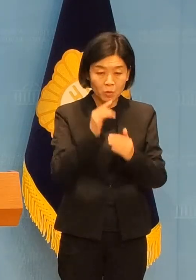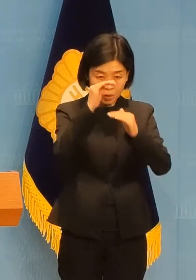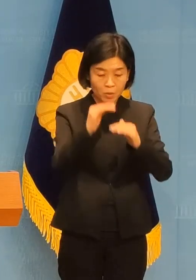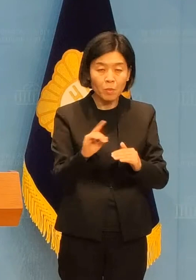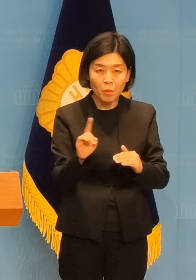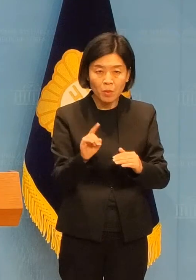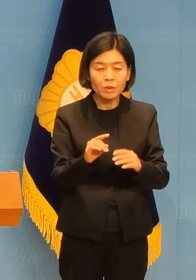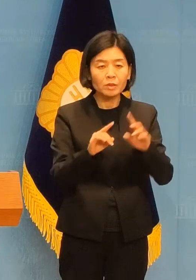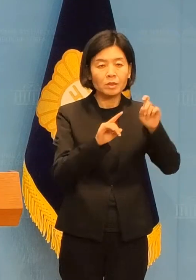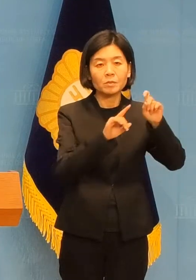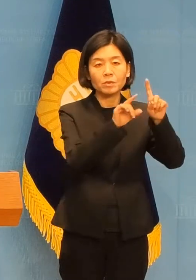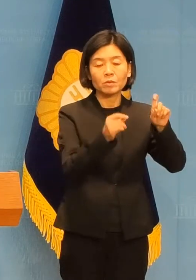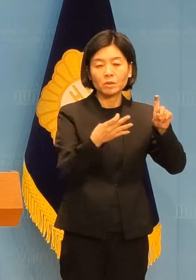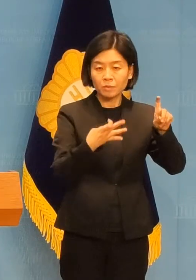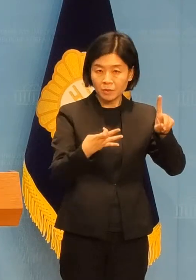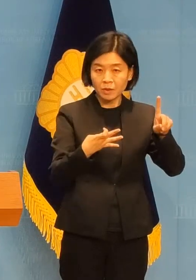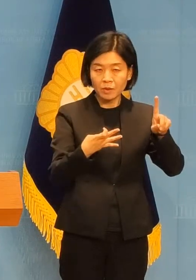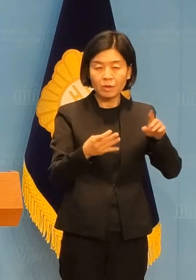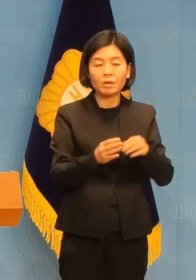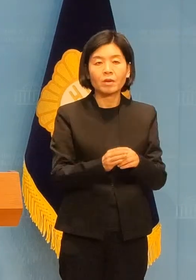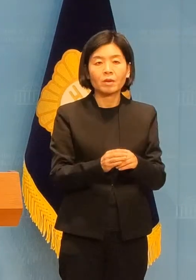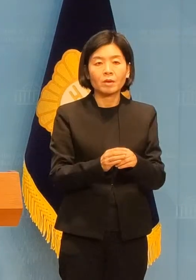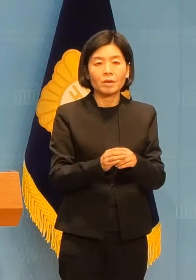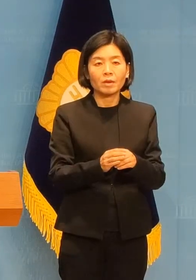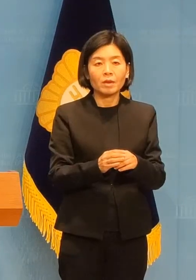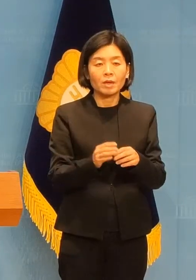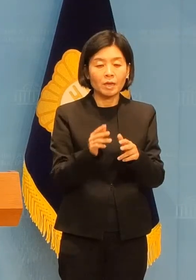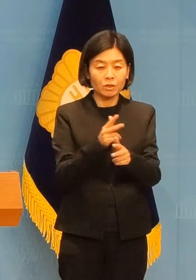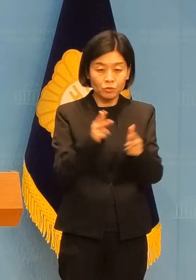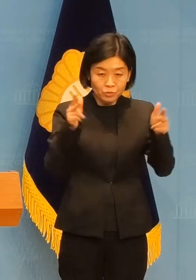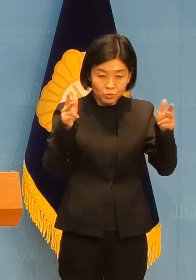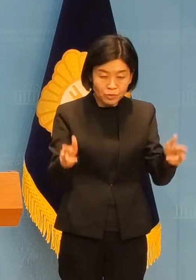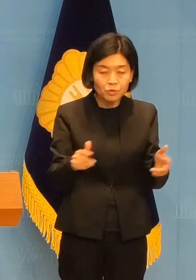11월 14일 00시 기준으로 한 주간